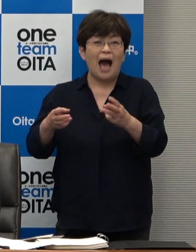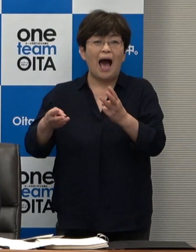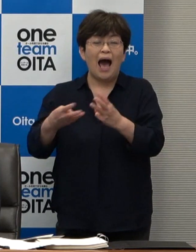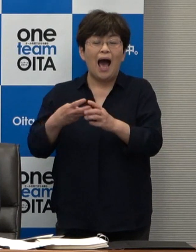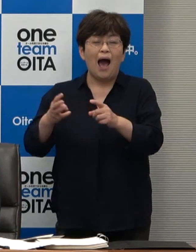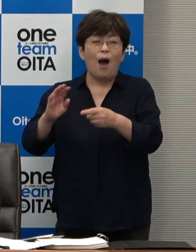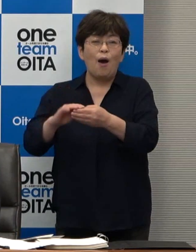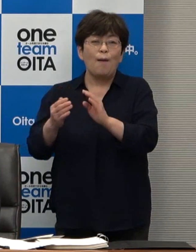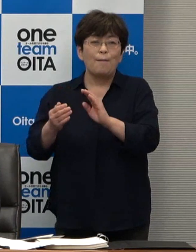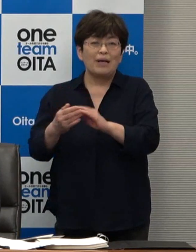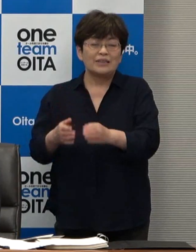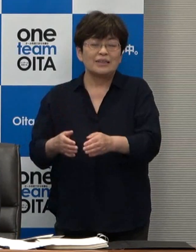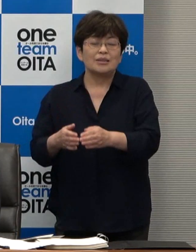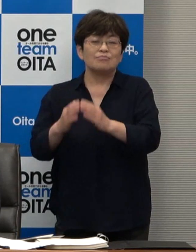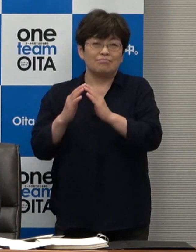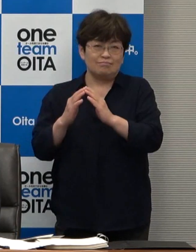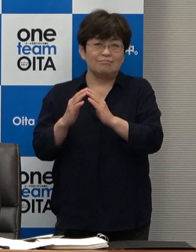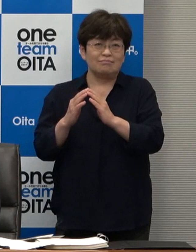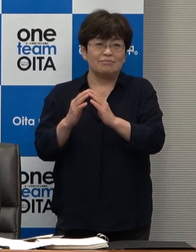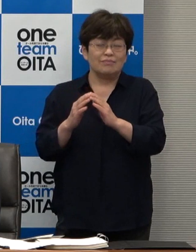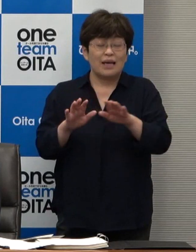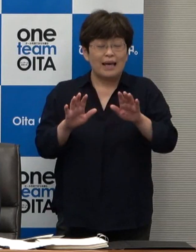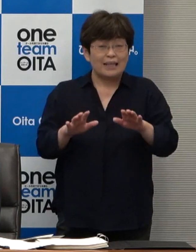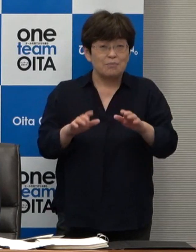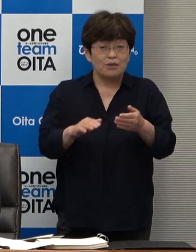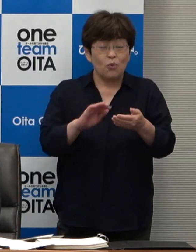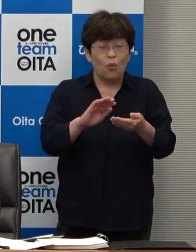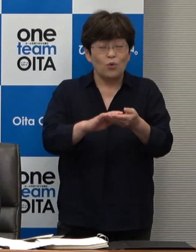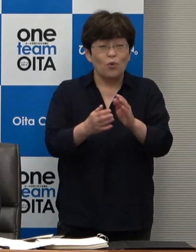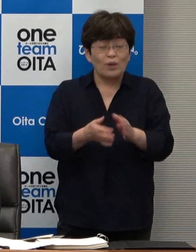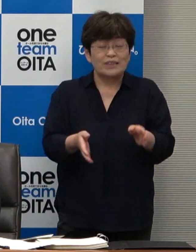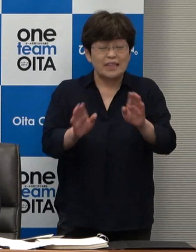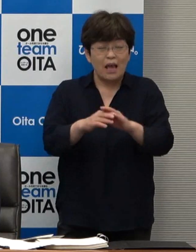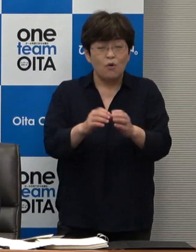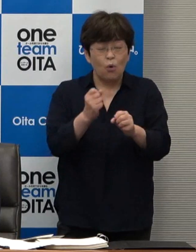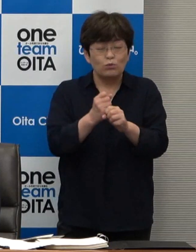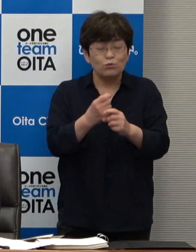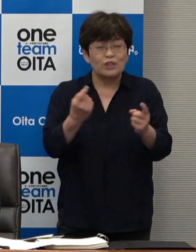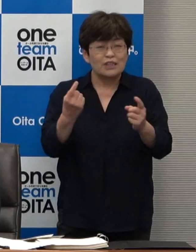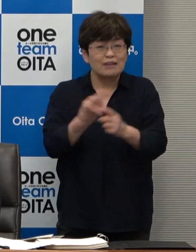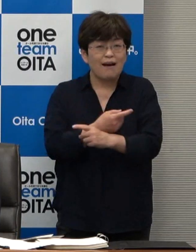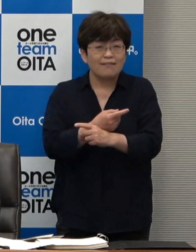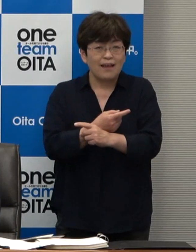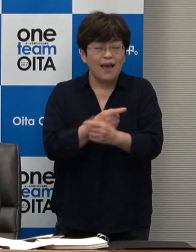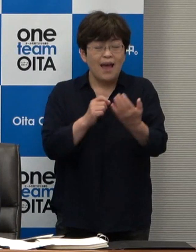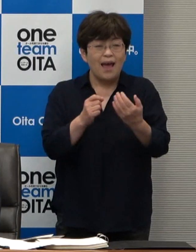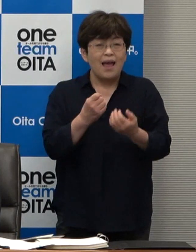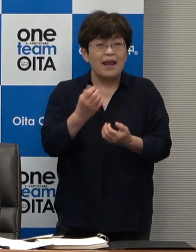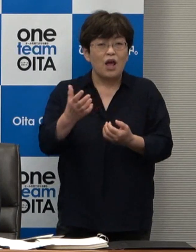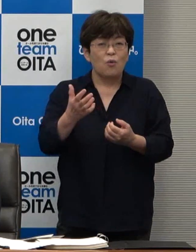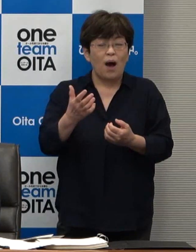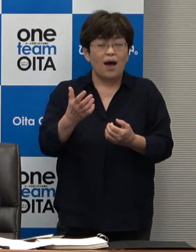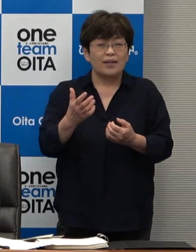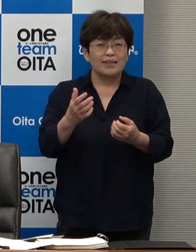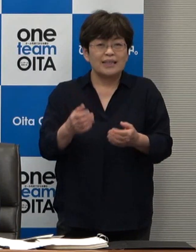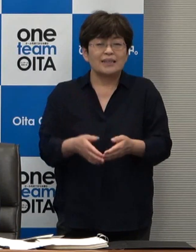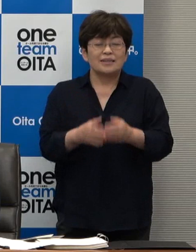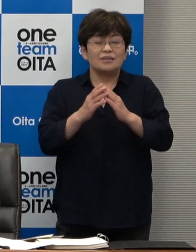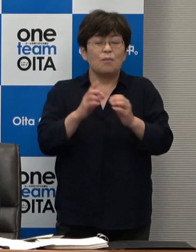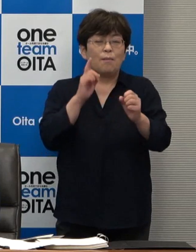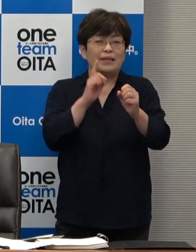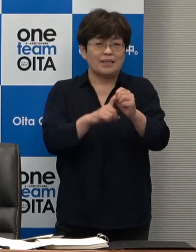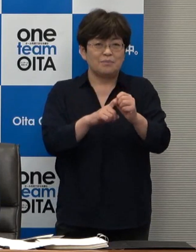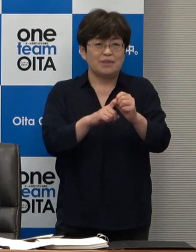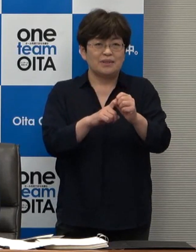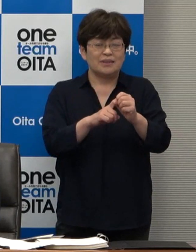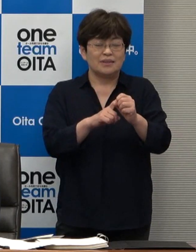町保育所を改修して整備し、令和6年度中の開園を目指します。保護者の就労の状況に